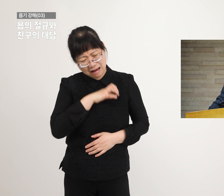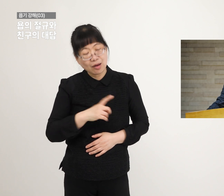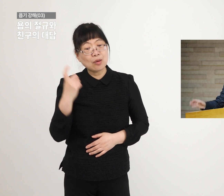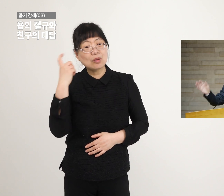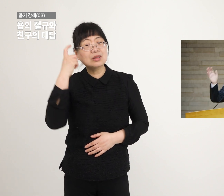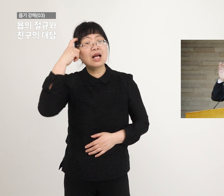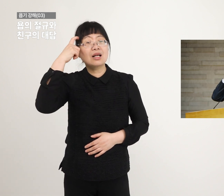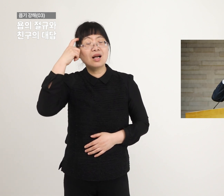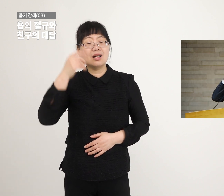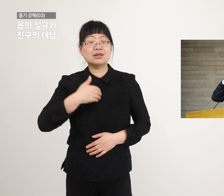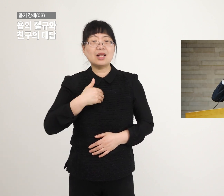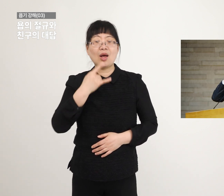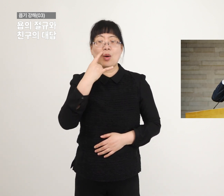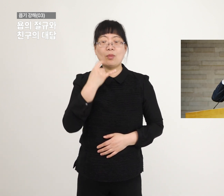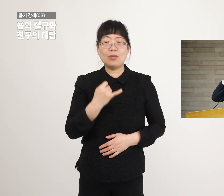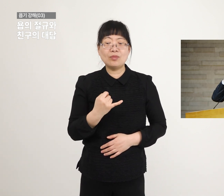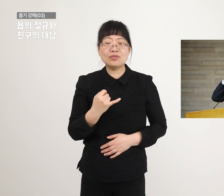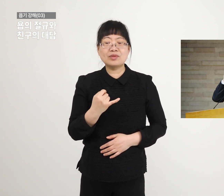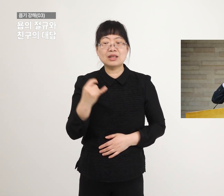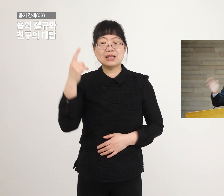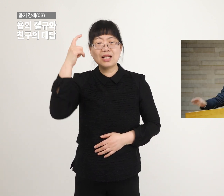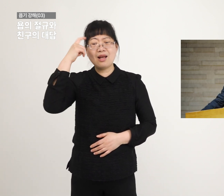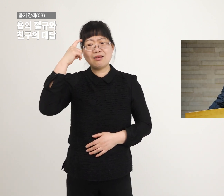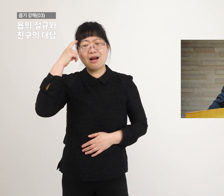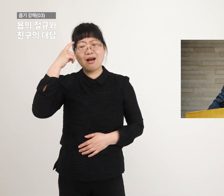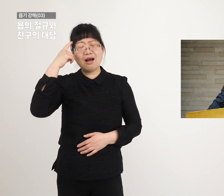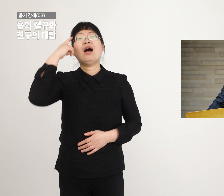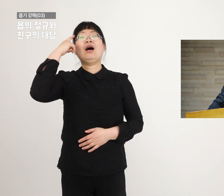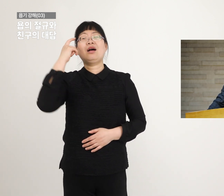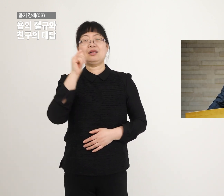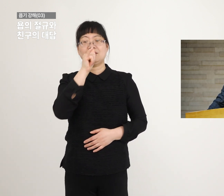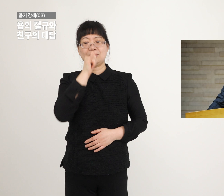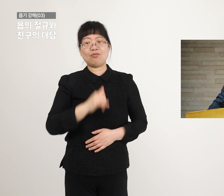생각하면 저희 어머니 생각을 안 할 수가 없어요.